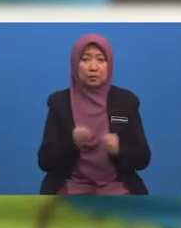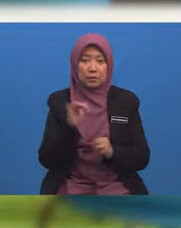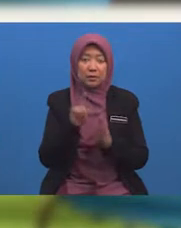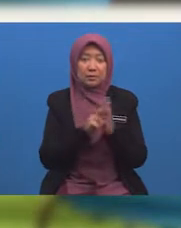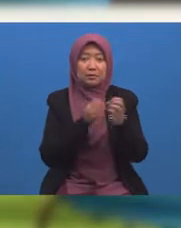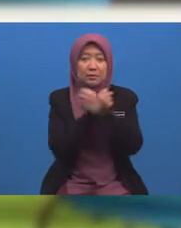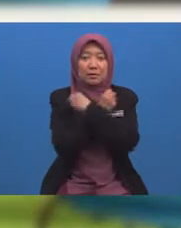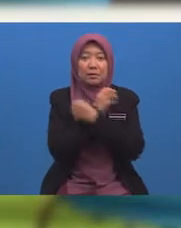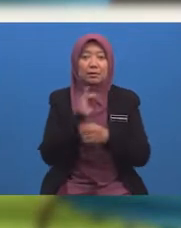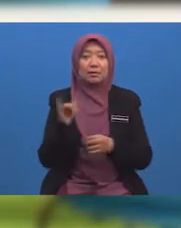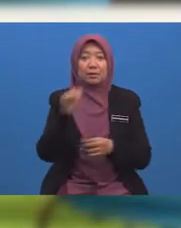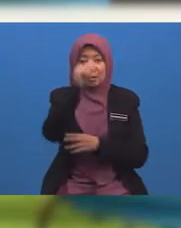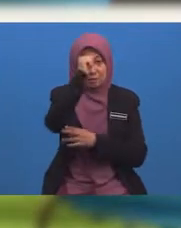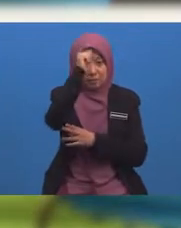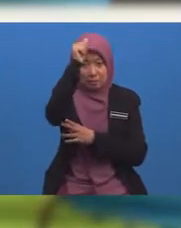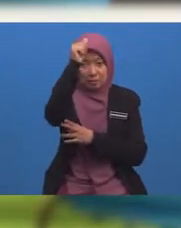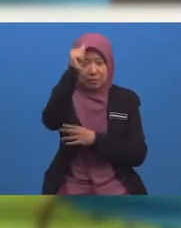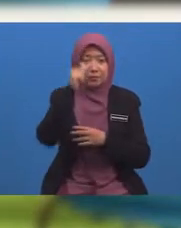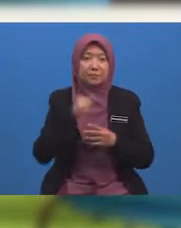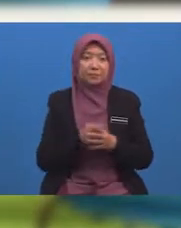yang disayangi oleh Allah.